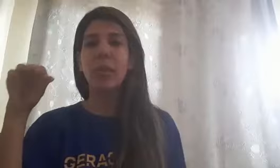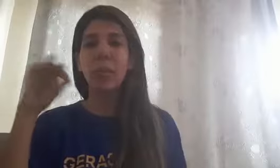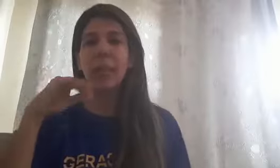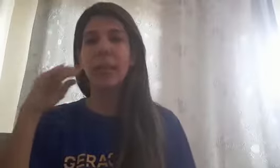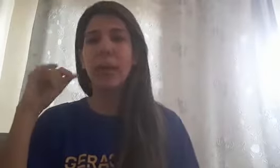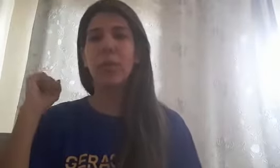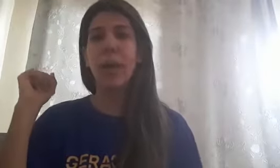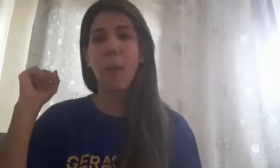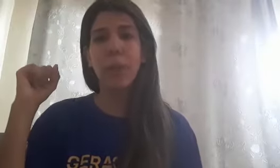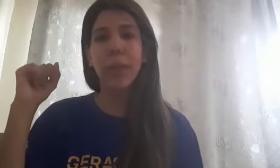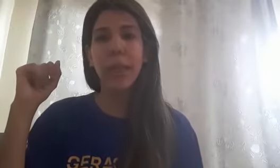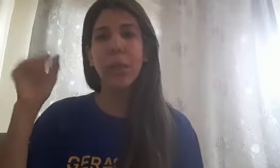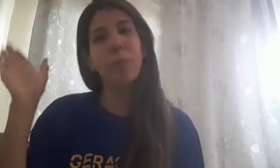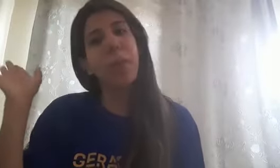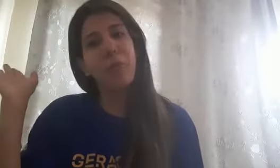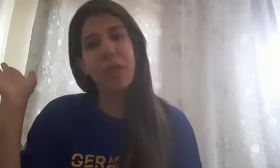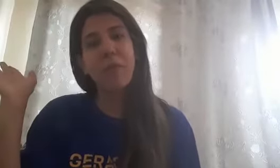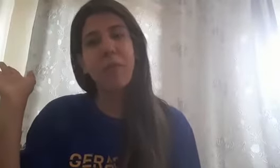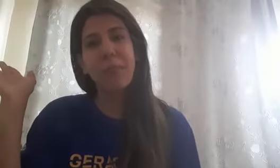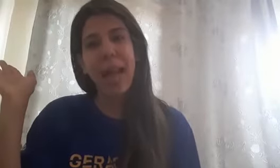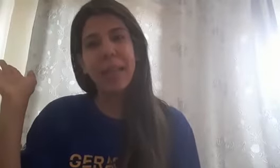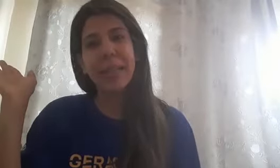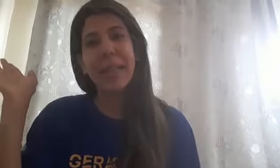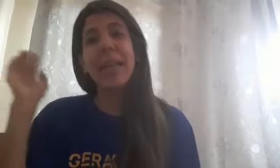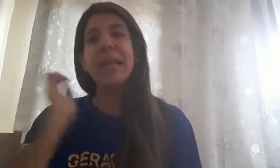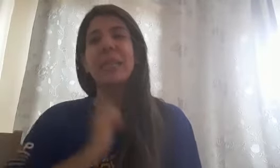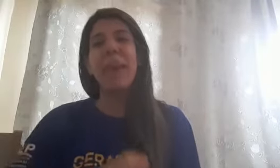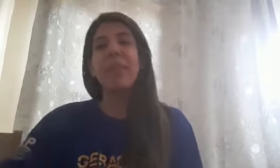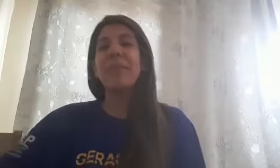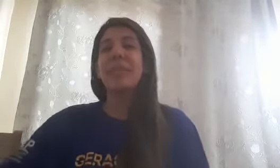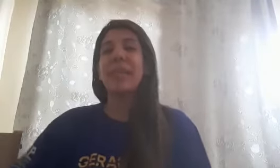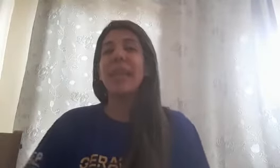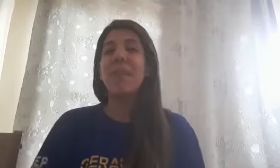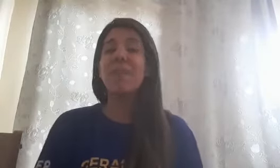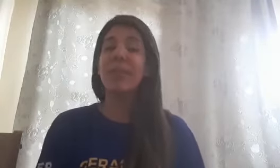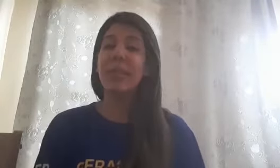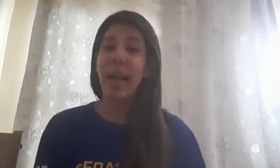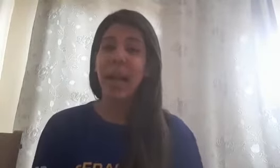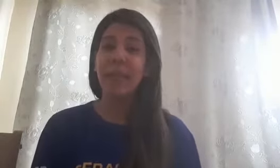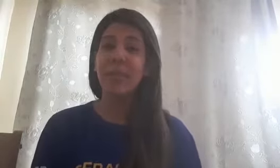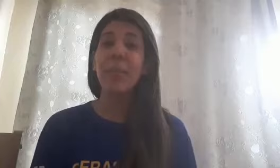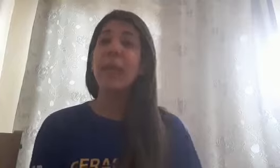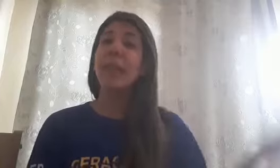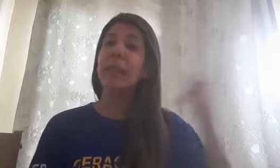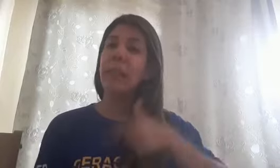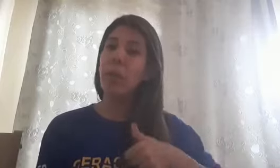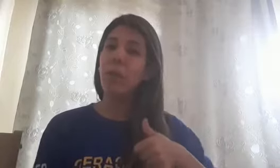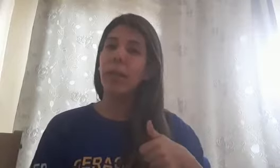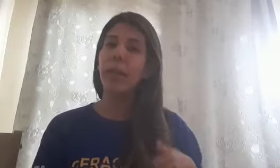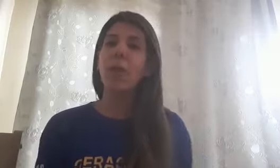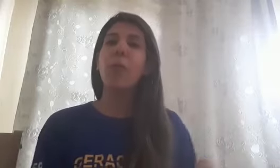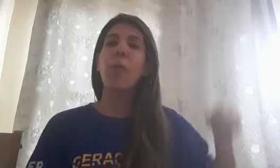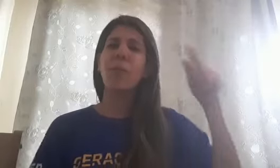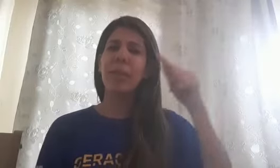açúcar e quiser colocar um pouquinho, fique à vontade. Espero que vocês tenham gostado e se cuidem. Comam